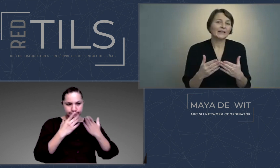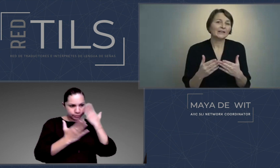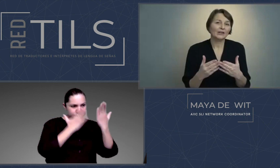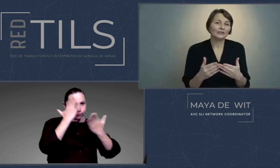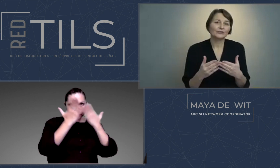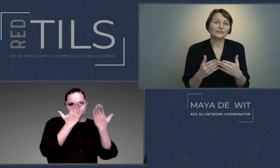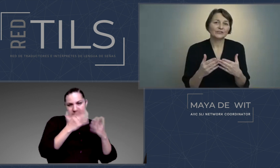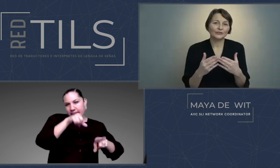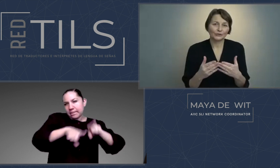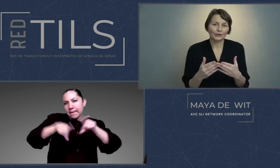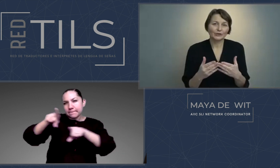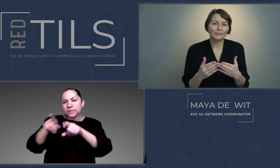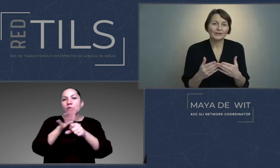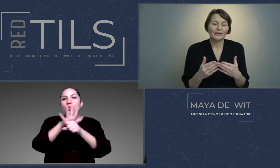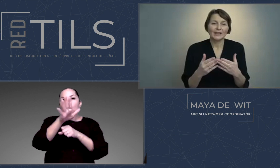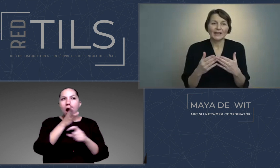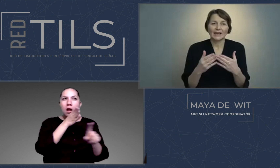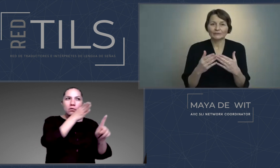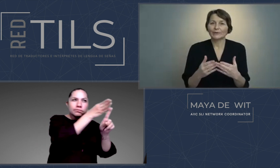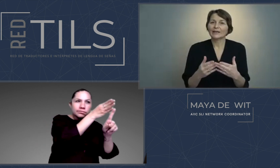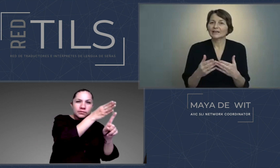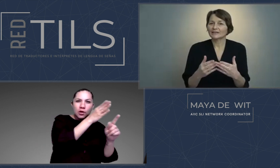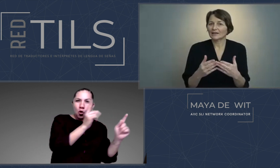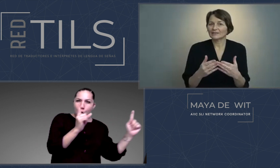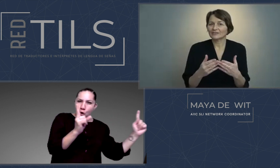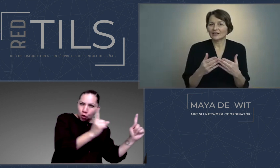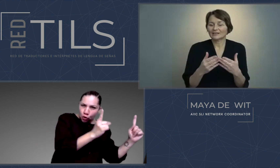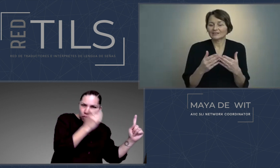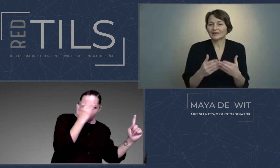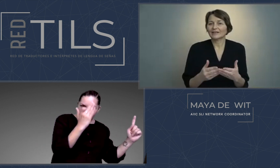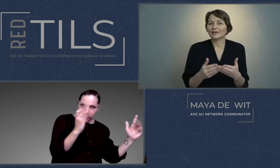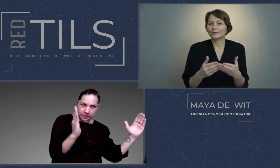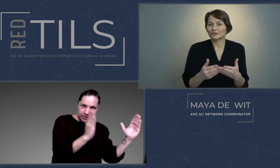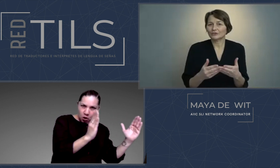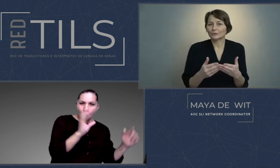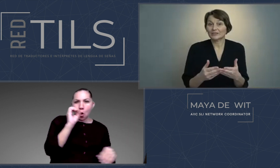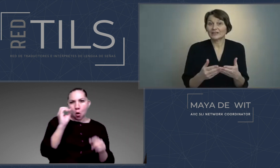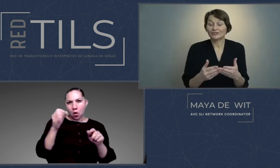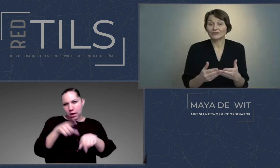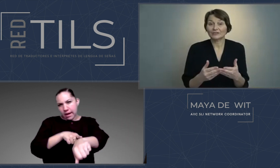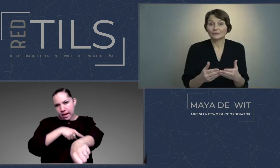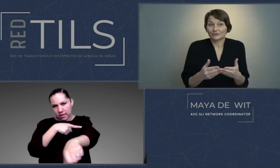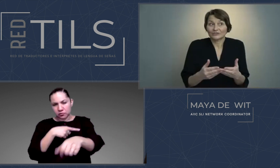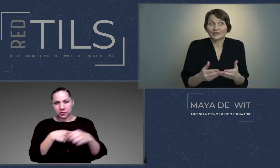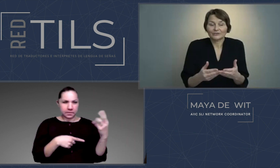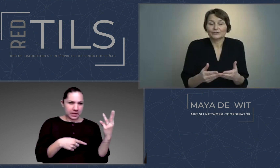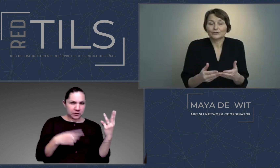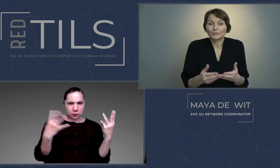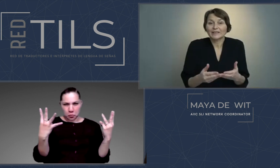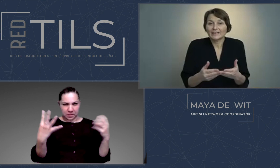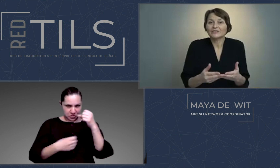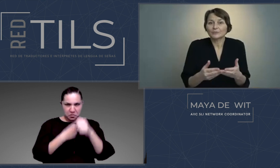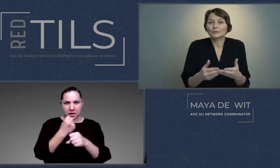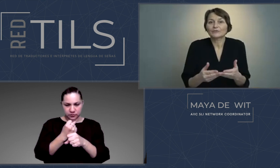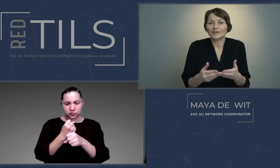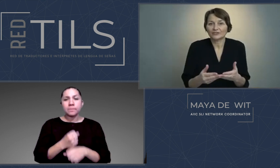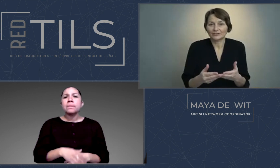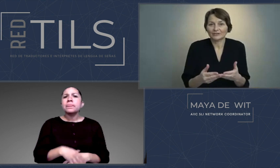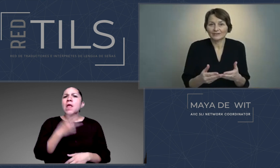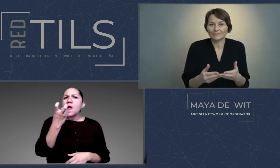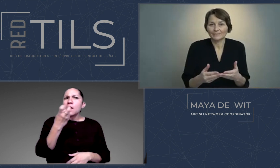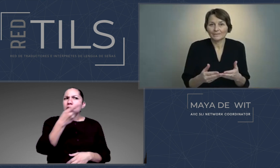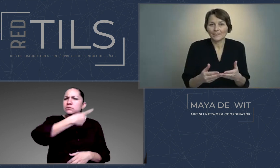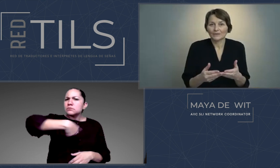Y comenzaron con este programa porque muchos países europeos reconocieron que la interpretación